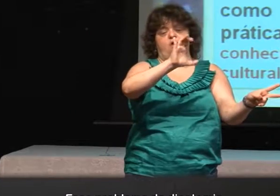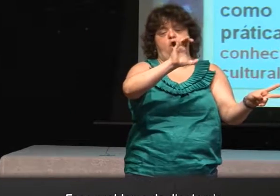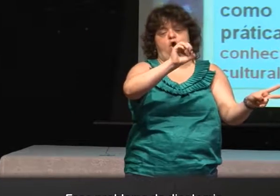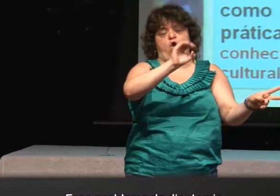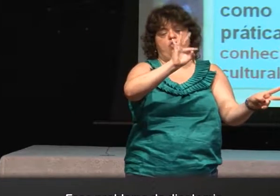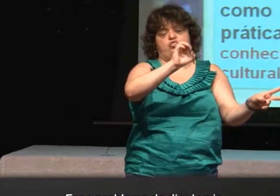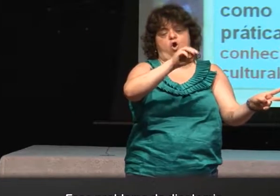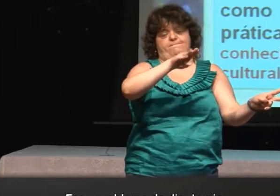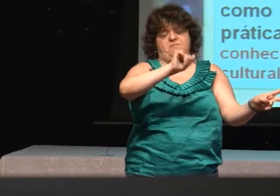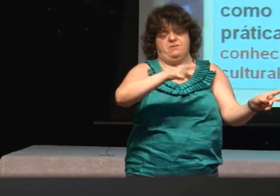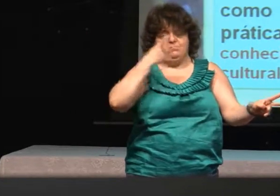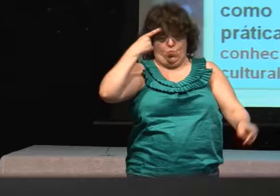dicotomia